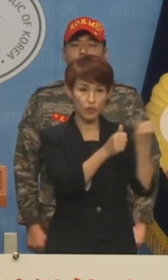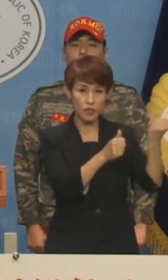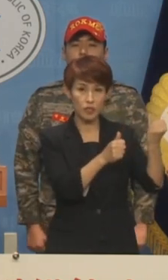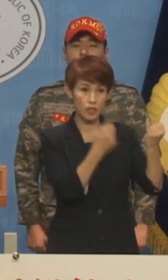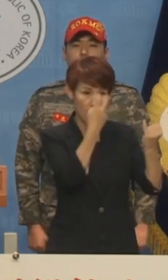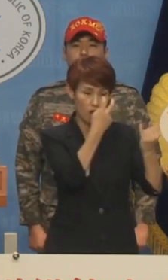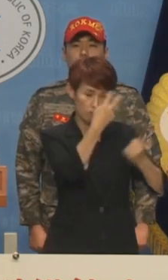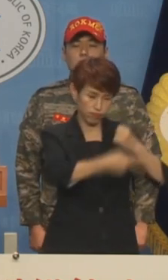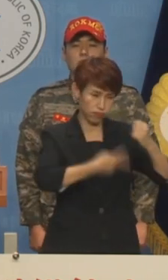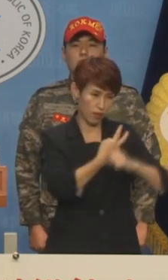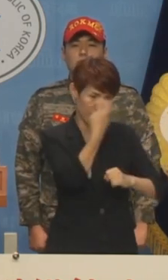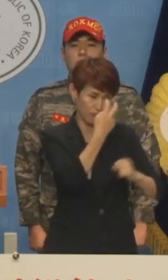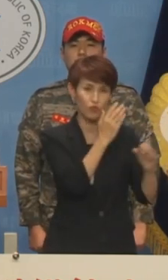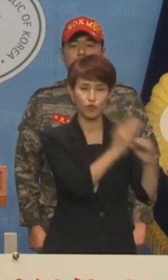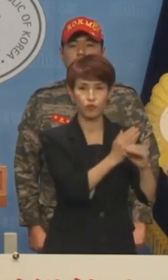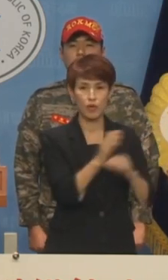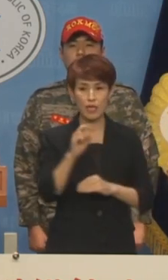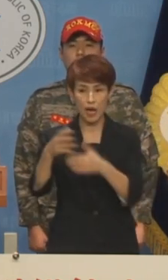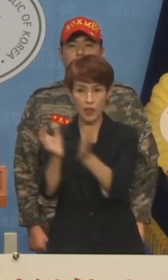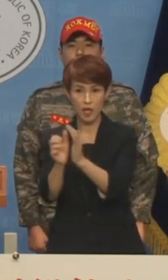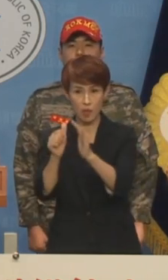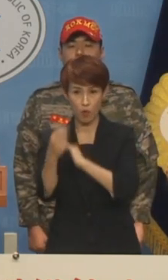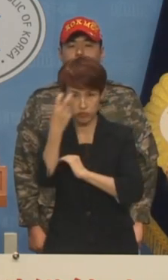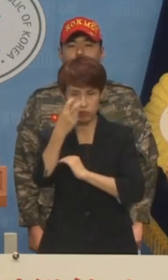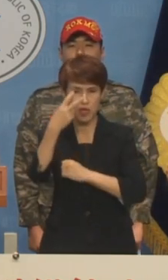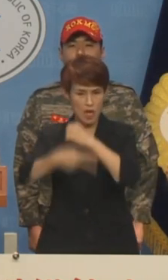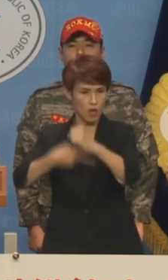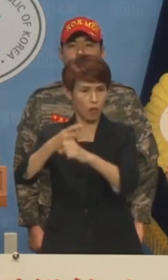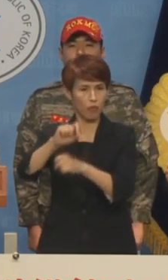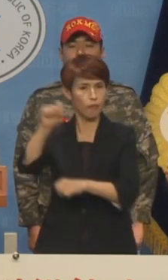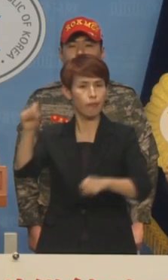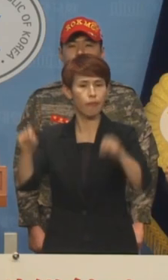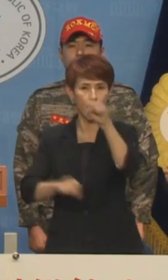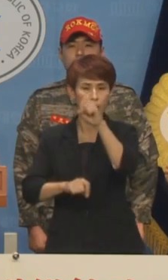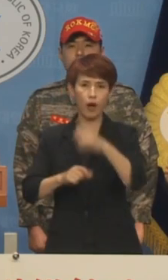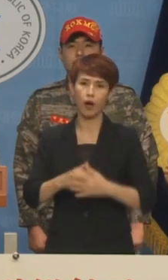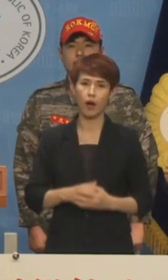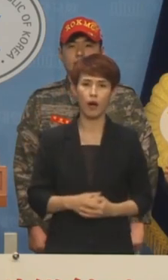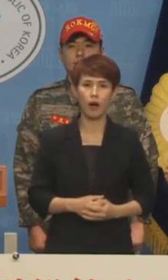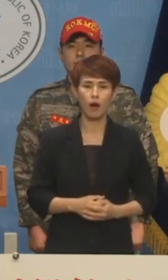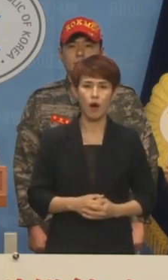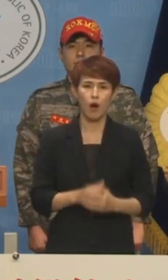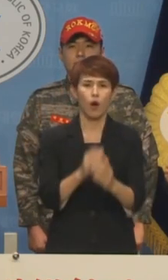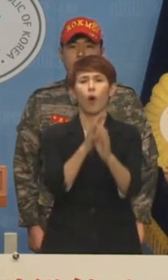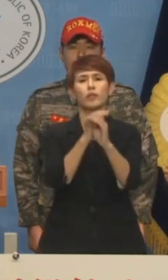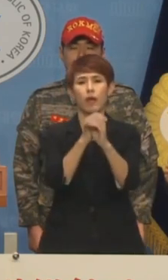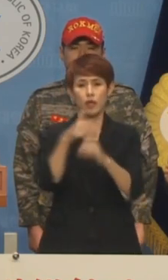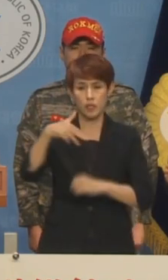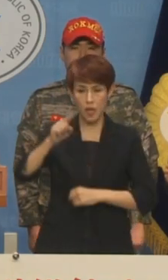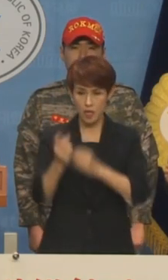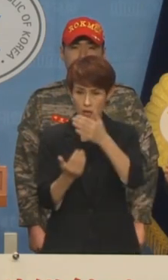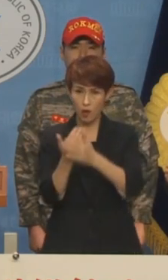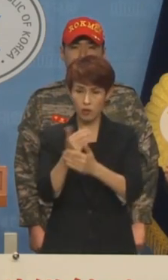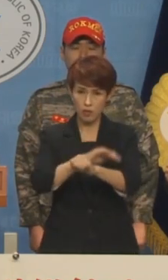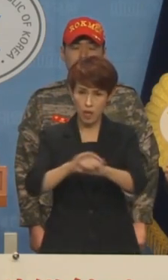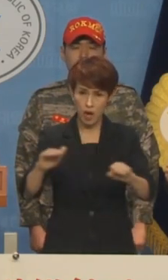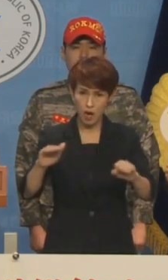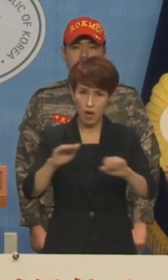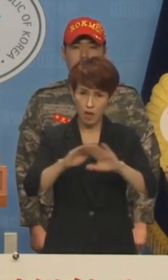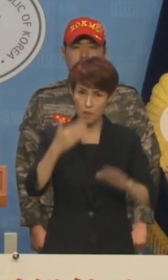수사하고 있습니다. 야당 대표 수사도 2년이 넘게 했습니다. 이런 식으로 해서 과연 언제 최혜병 사건을 마무리 지을 수